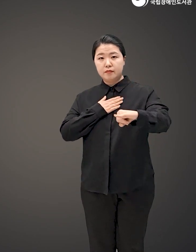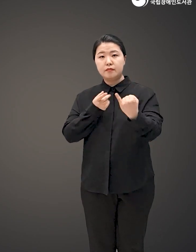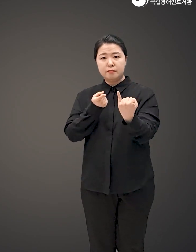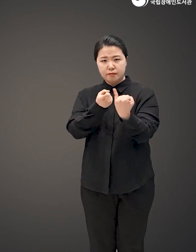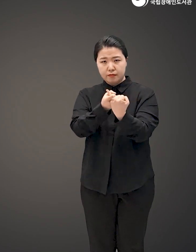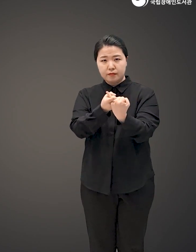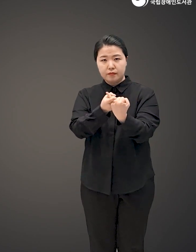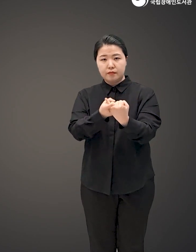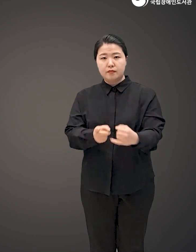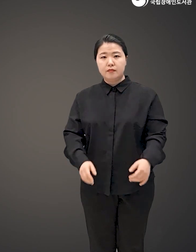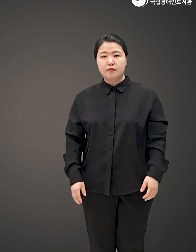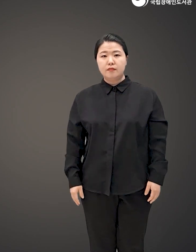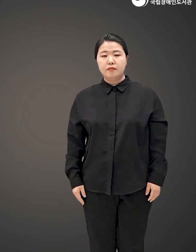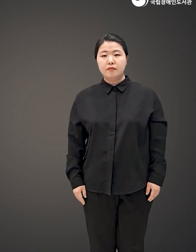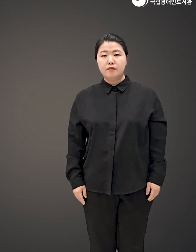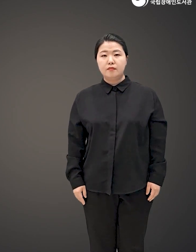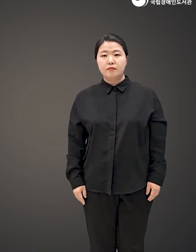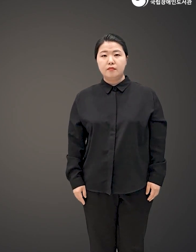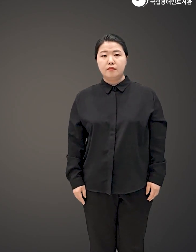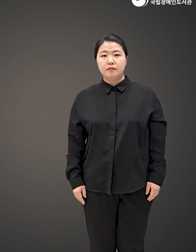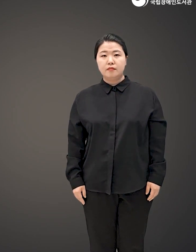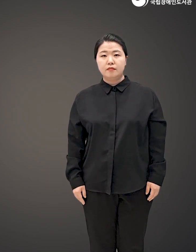내가 카일리를 죽일 거예요.